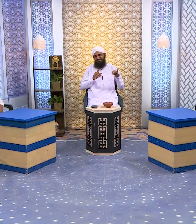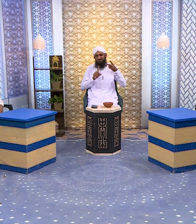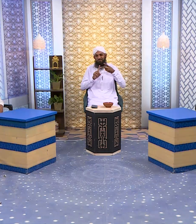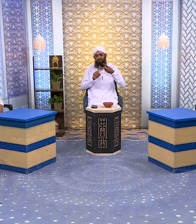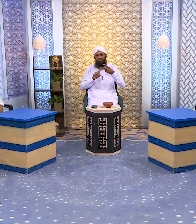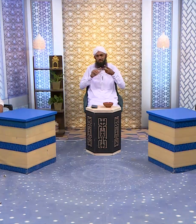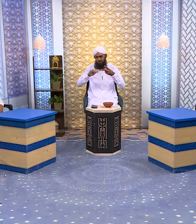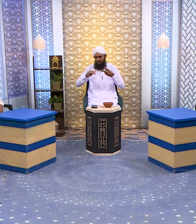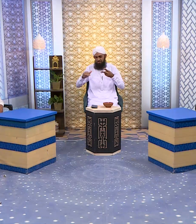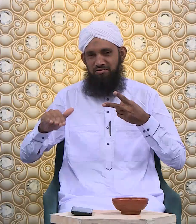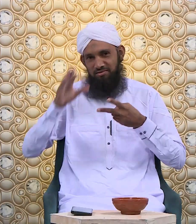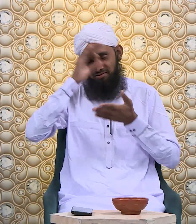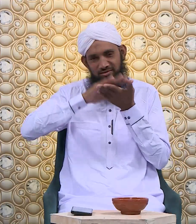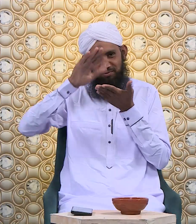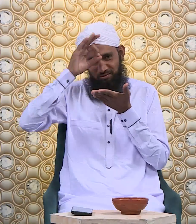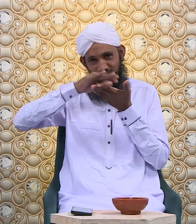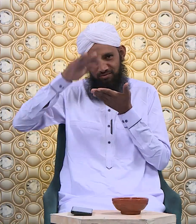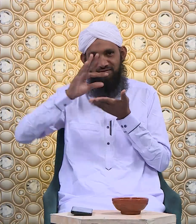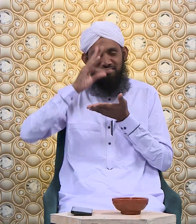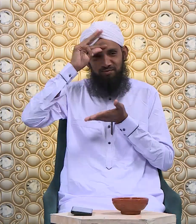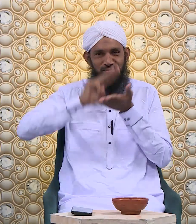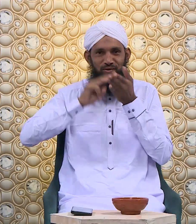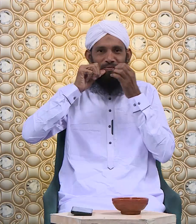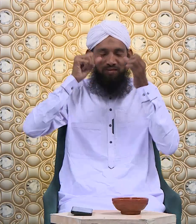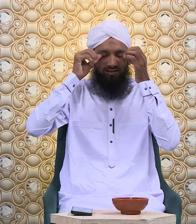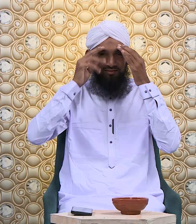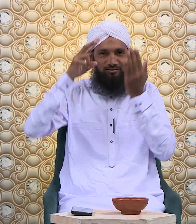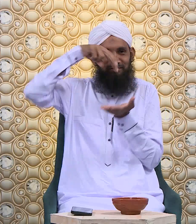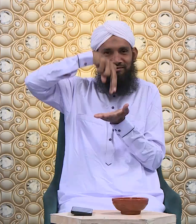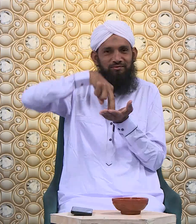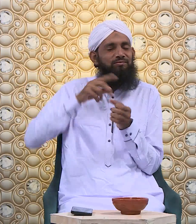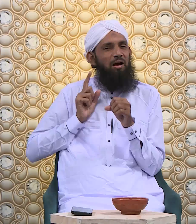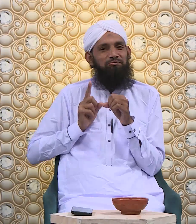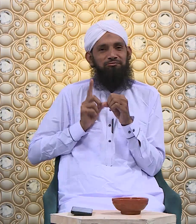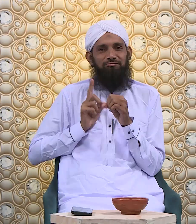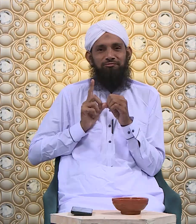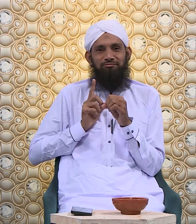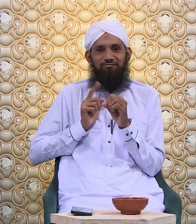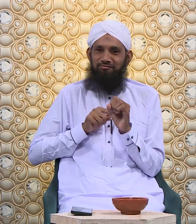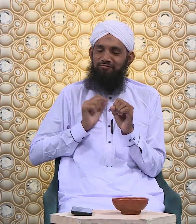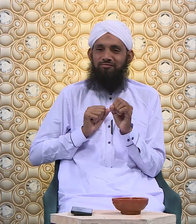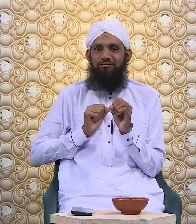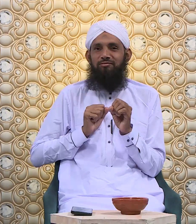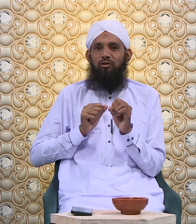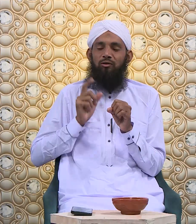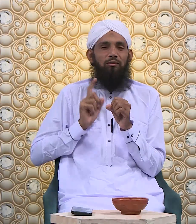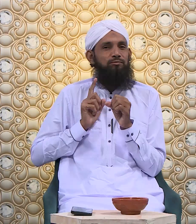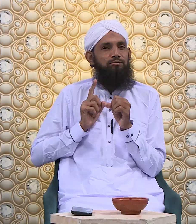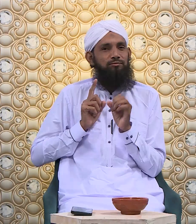مرتبہ خطبے کے دوران دونوں شہزادے مجدد میں تشریف لائے تو نبی کریم صلی اللہ علیہ وآلہ وسلم خطبہ